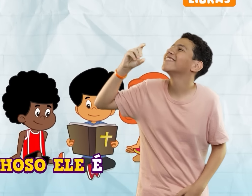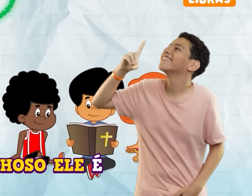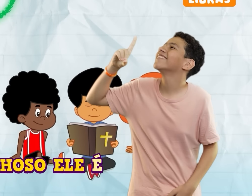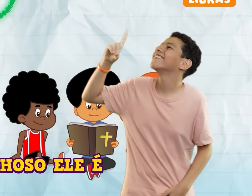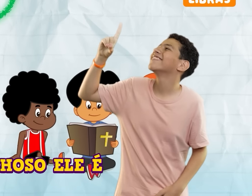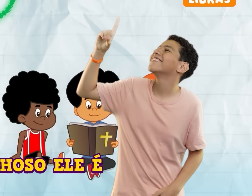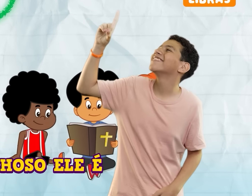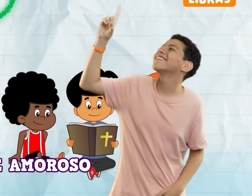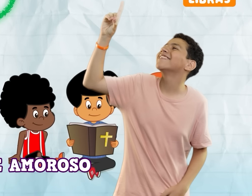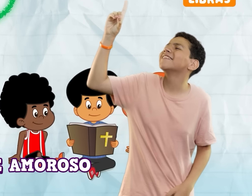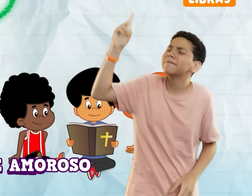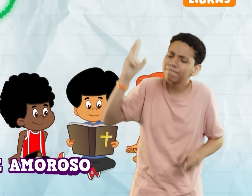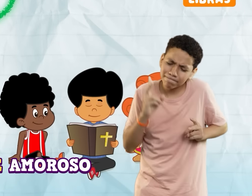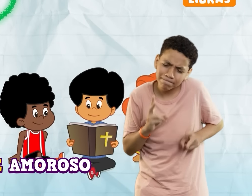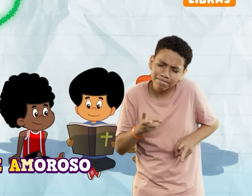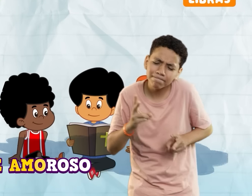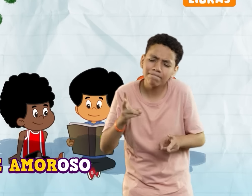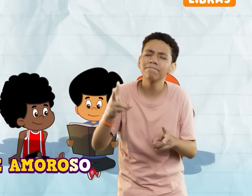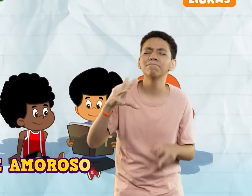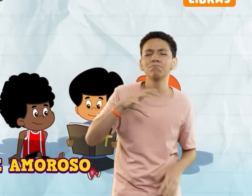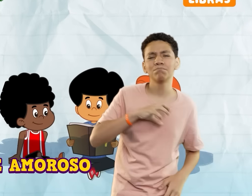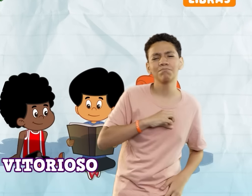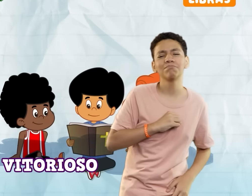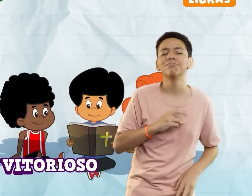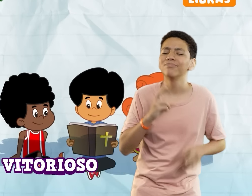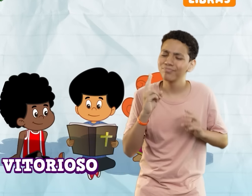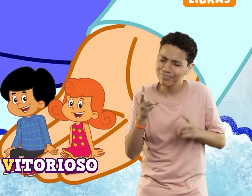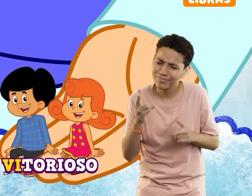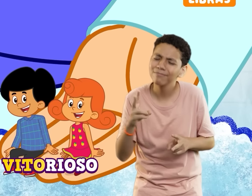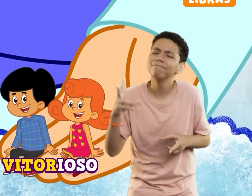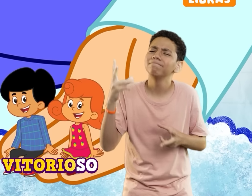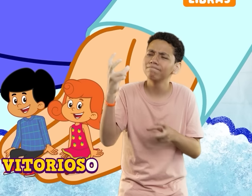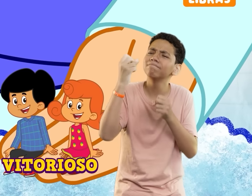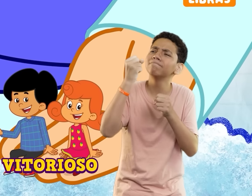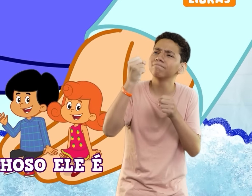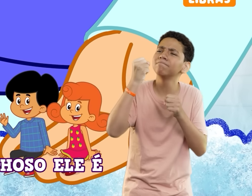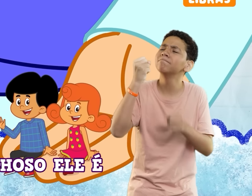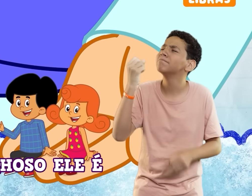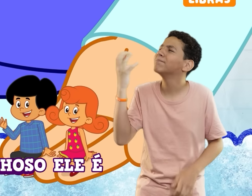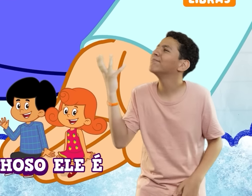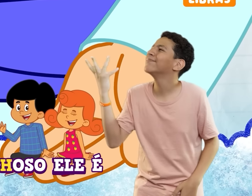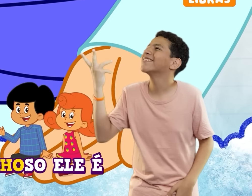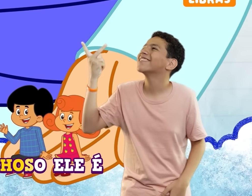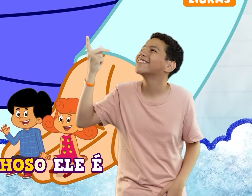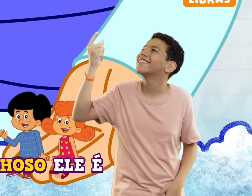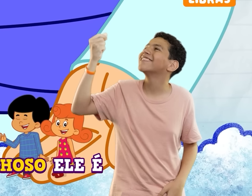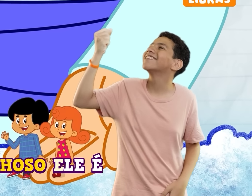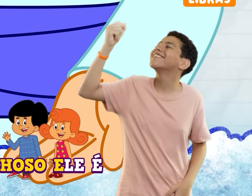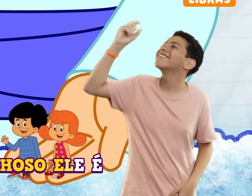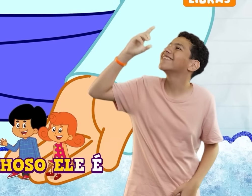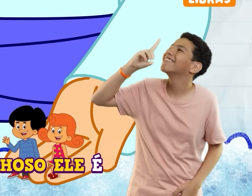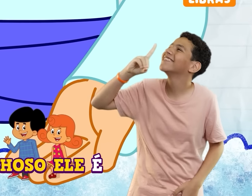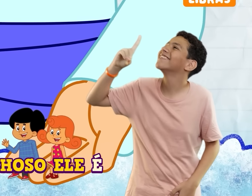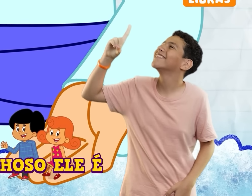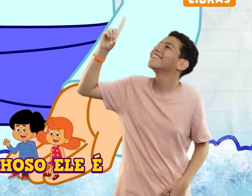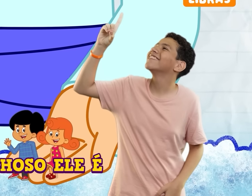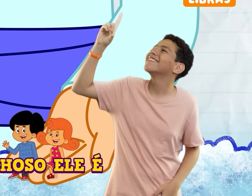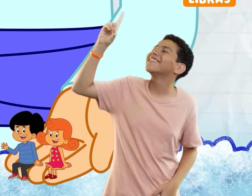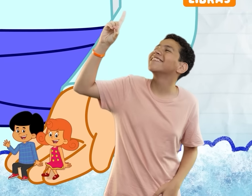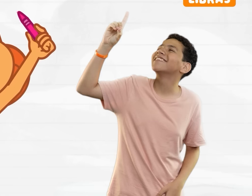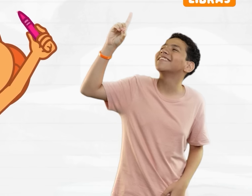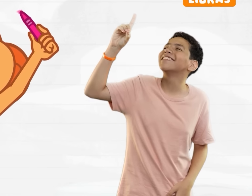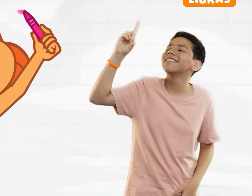Maravilhoso ele é, sempre amoroso, sempre vitorioso. Maravilhoso ele